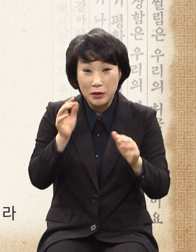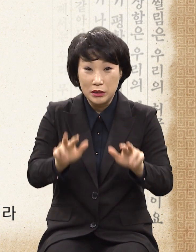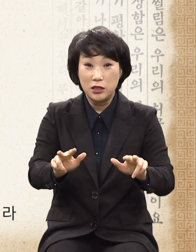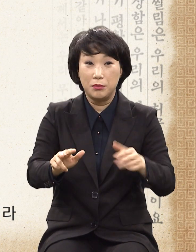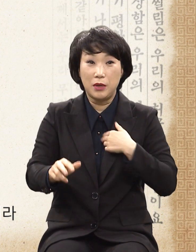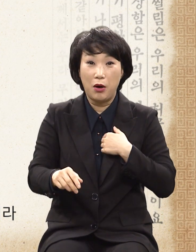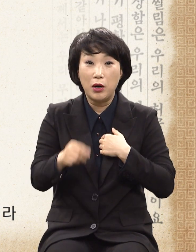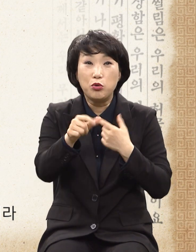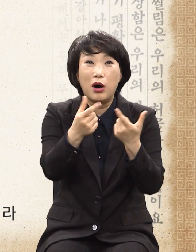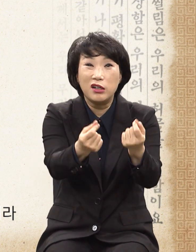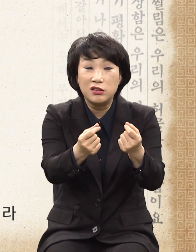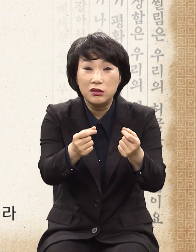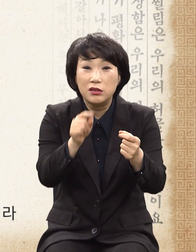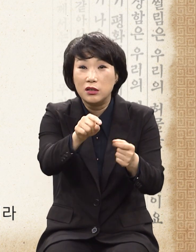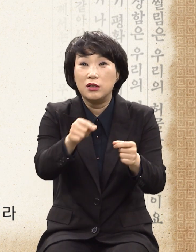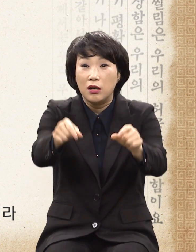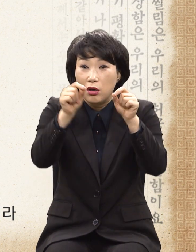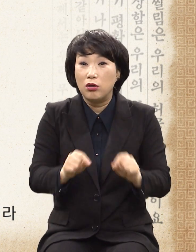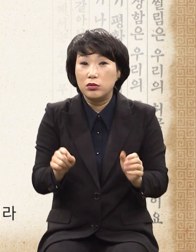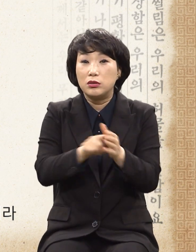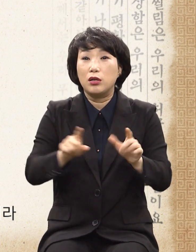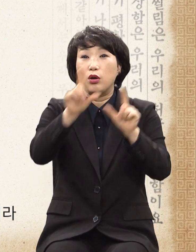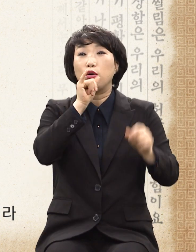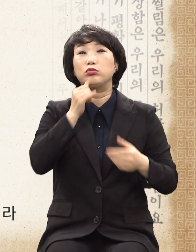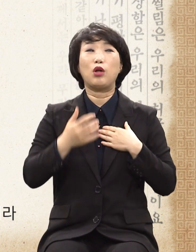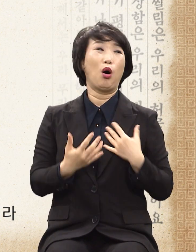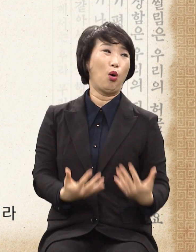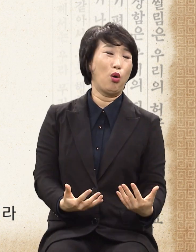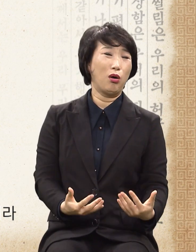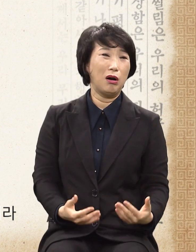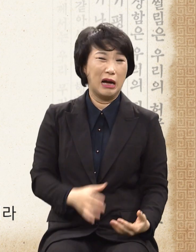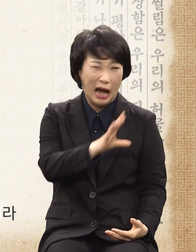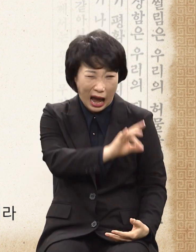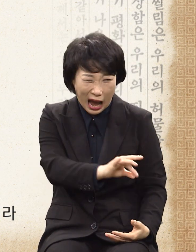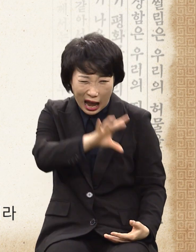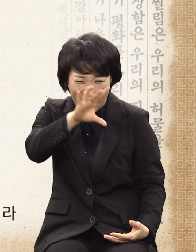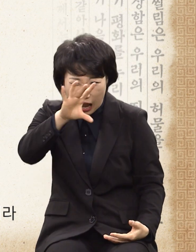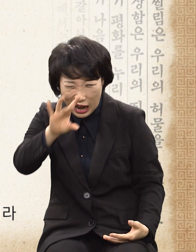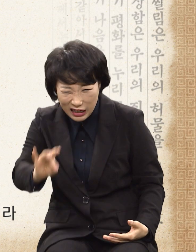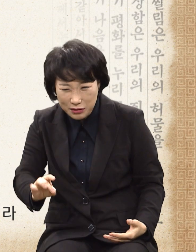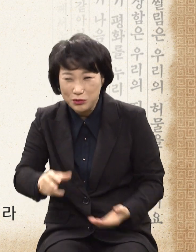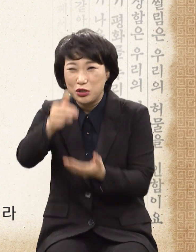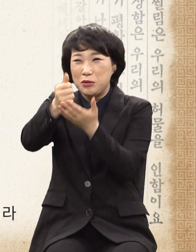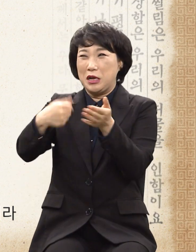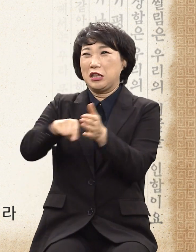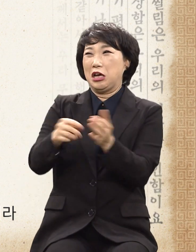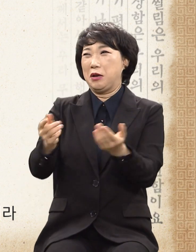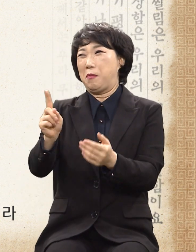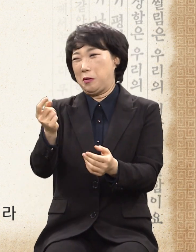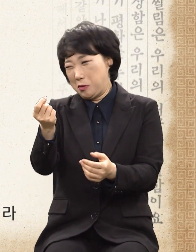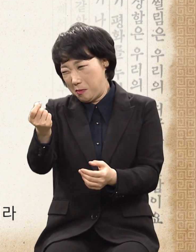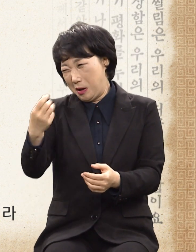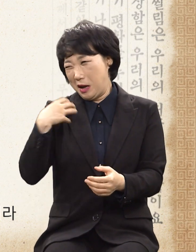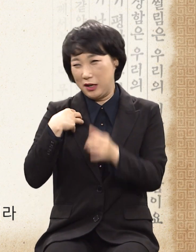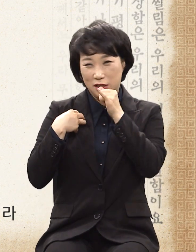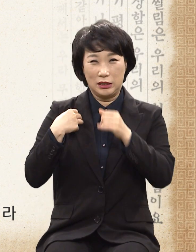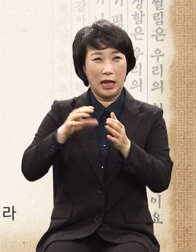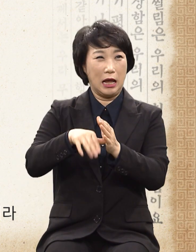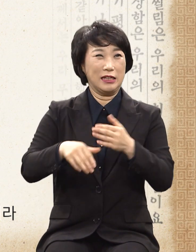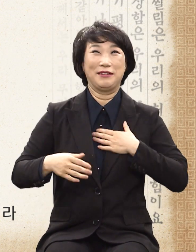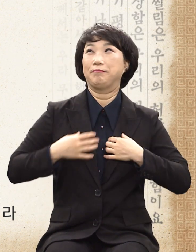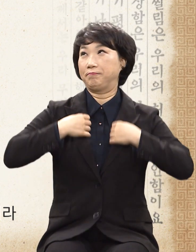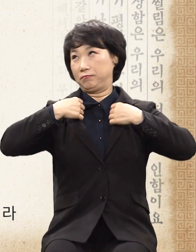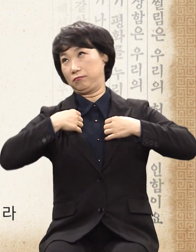지금 그렇게 신앙생활하고 있지 않느냐 그 말입니다. 그리고 어쩌다가 주를 위해 멋짐 오면 내가 했지 않냐 그